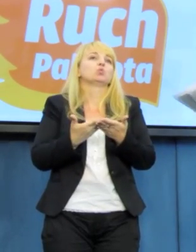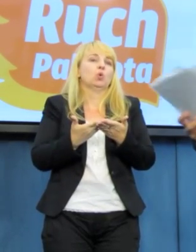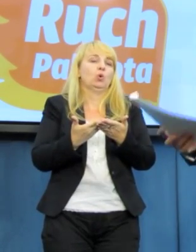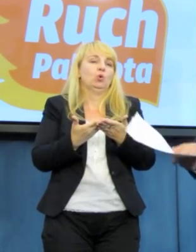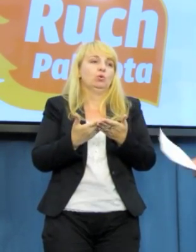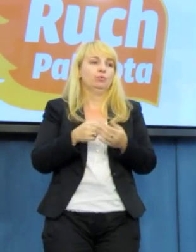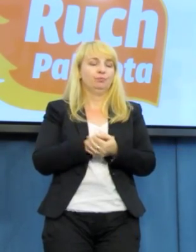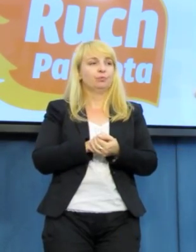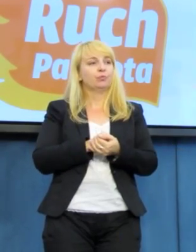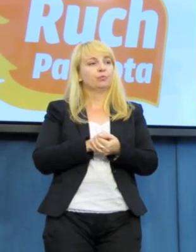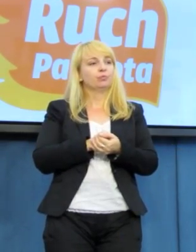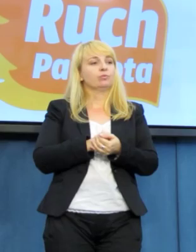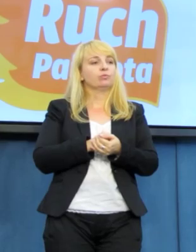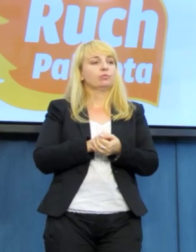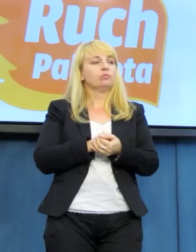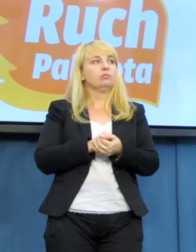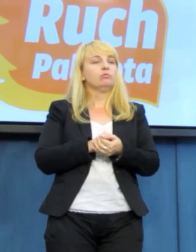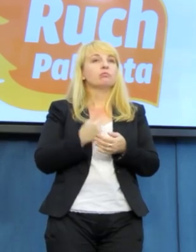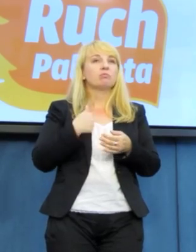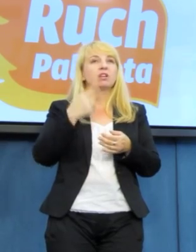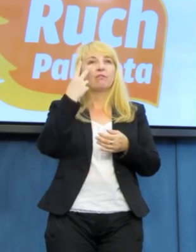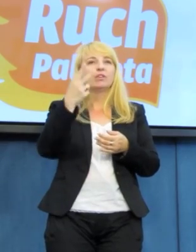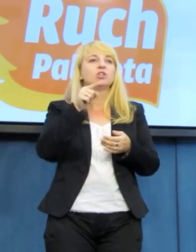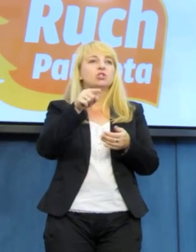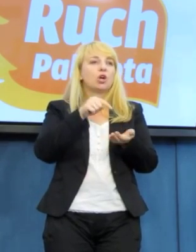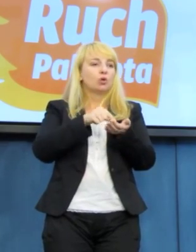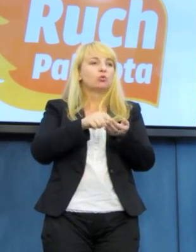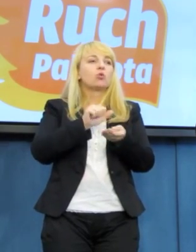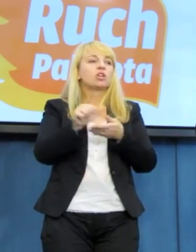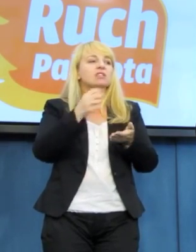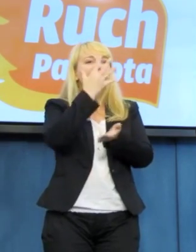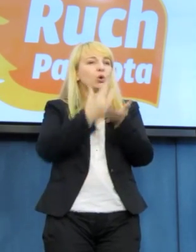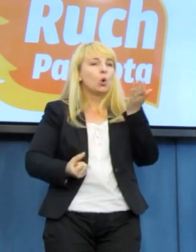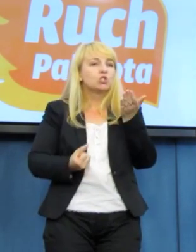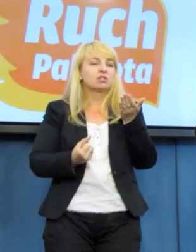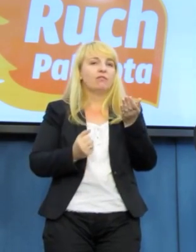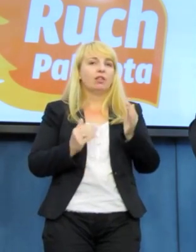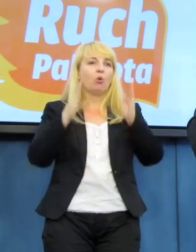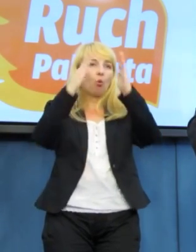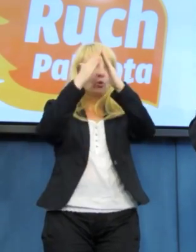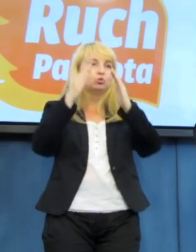W związku z tymi nadużyciami i tym, co się dzieje w naszym biednym kraju,